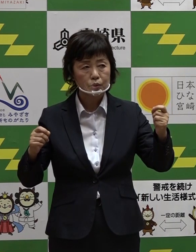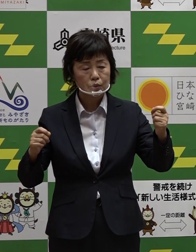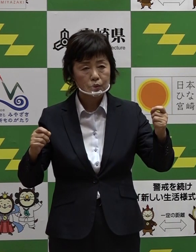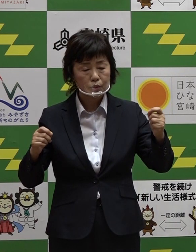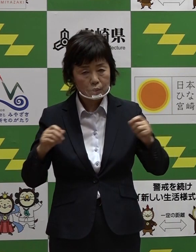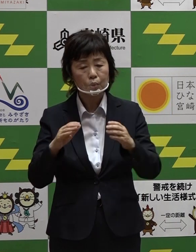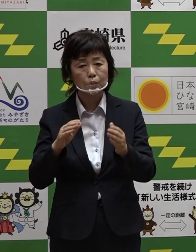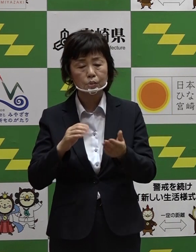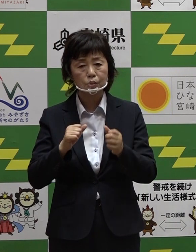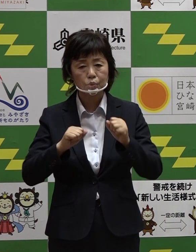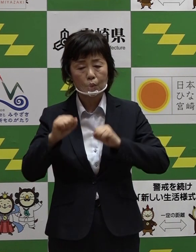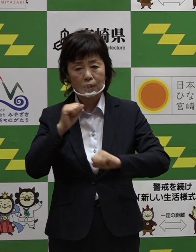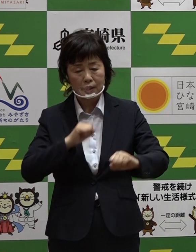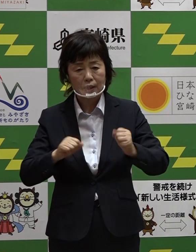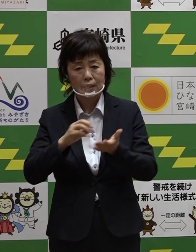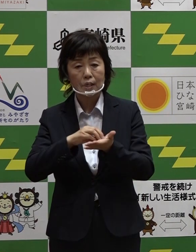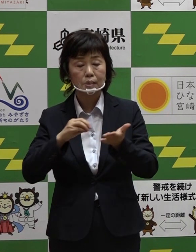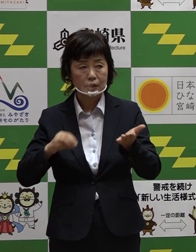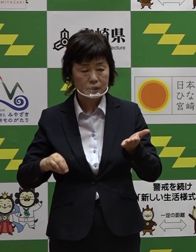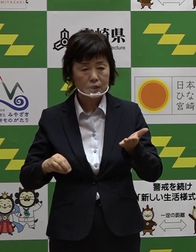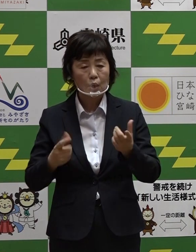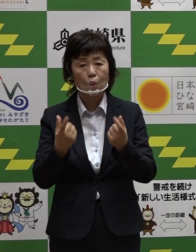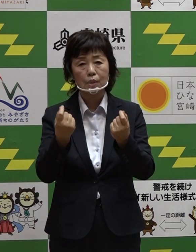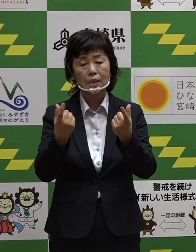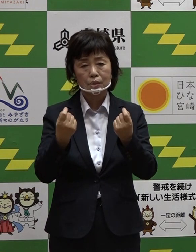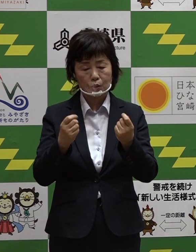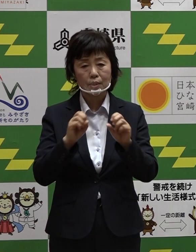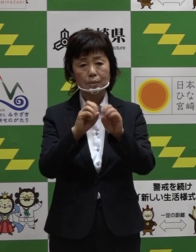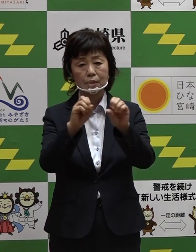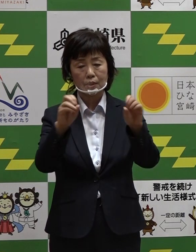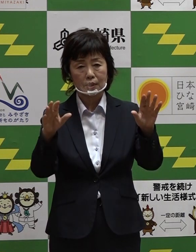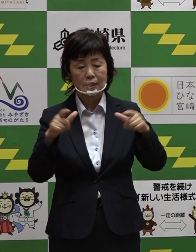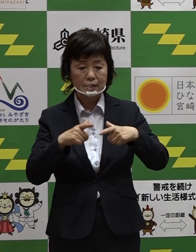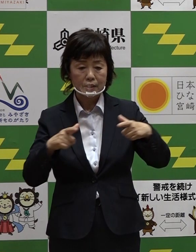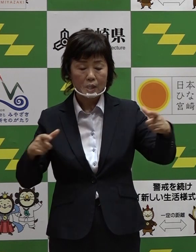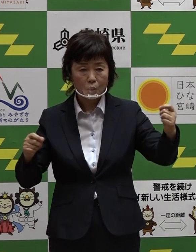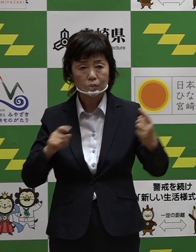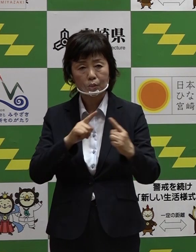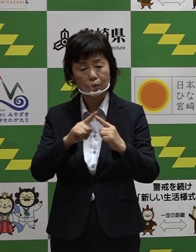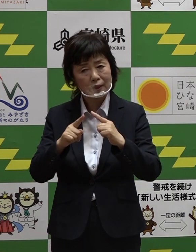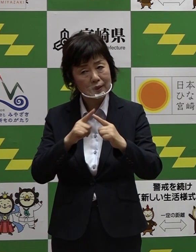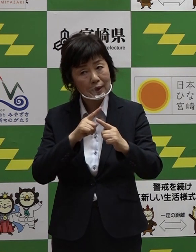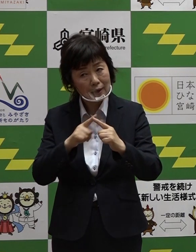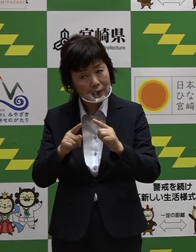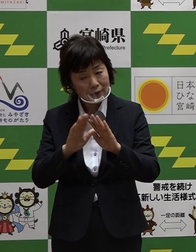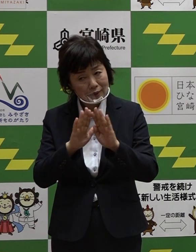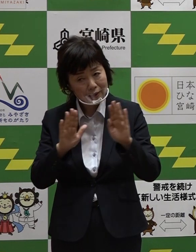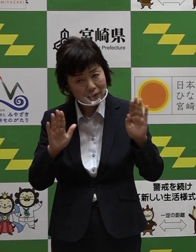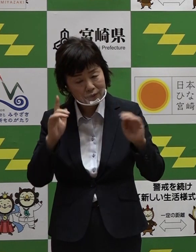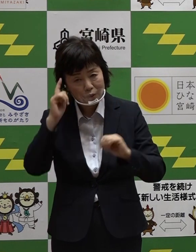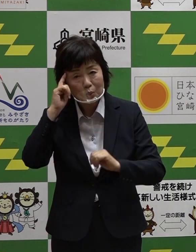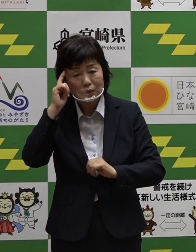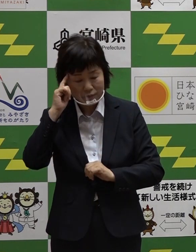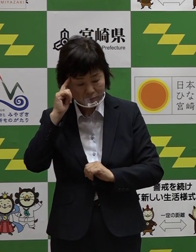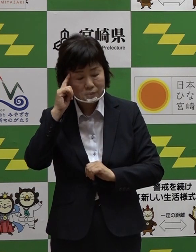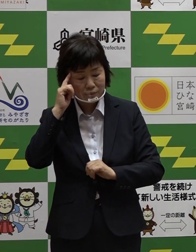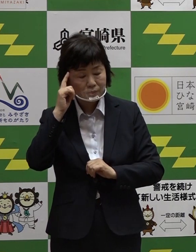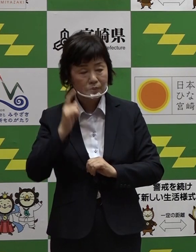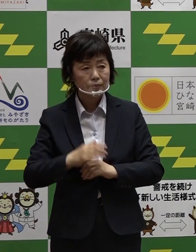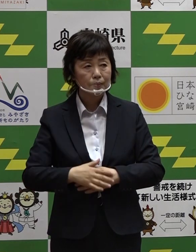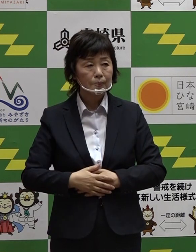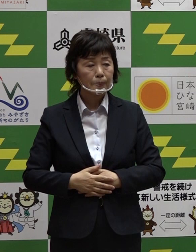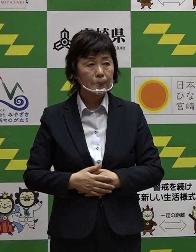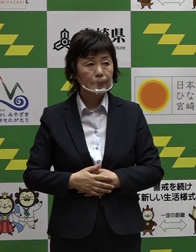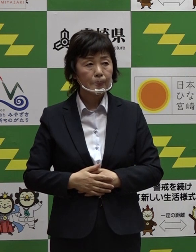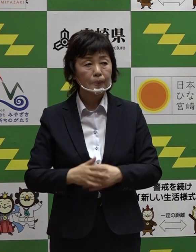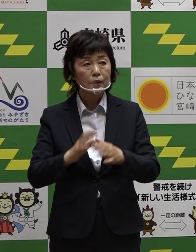要するに全国都道府県が同じような観光の PR をして、要するに全国との戦いになると、遊客競争になるという見解を示されています。で、そういう